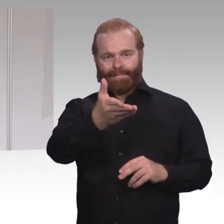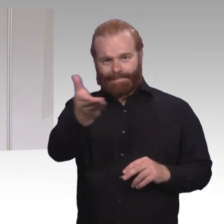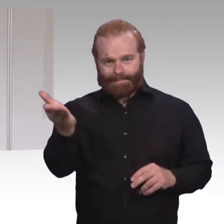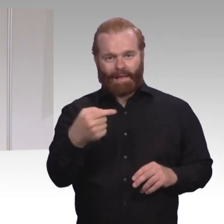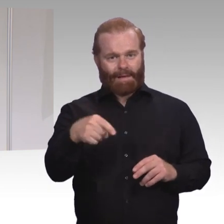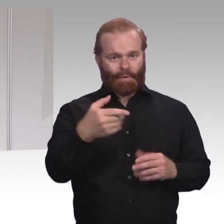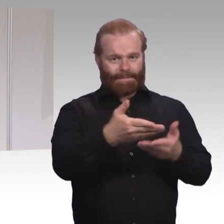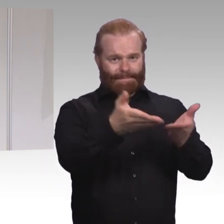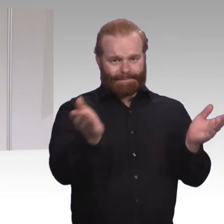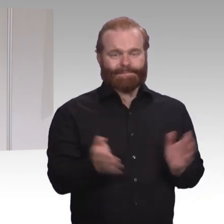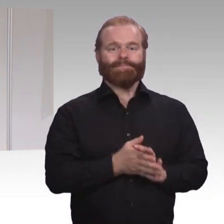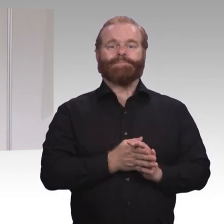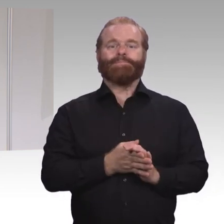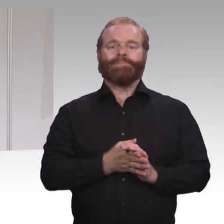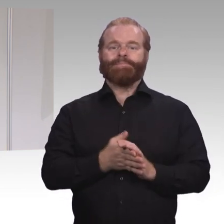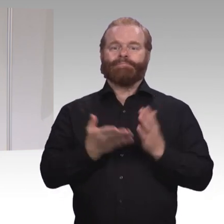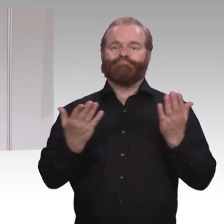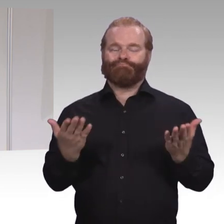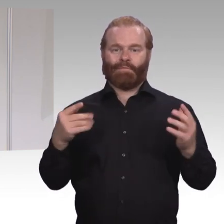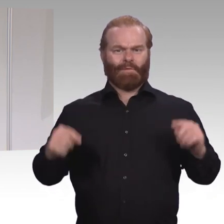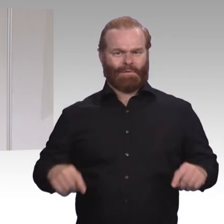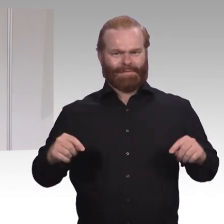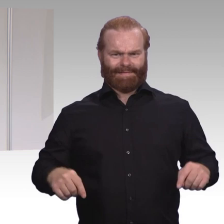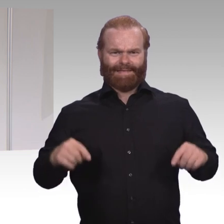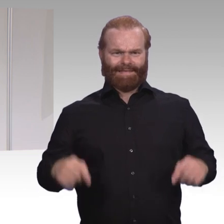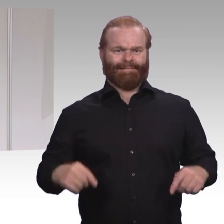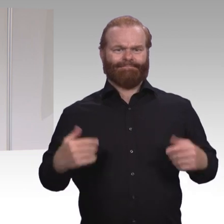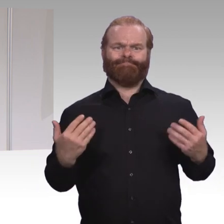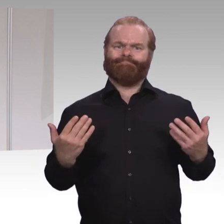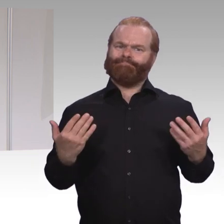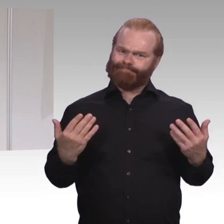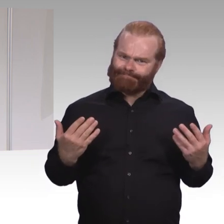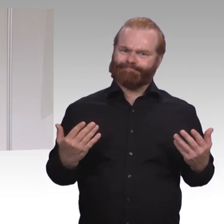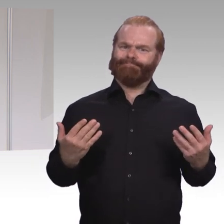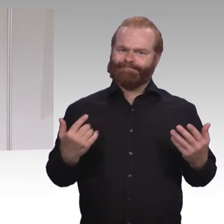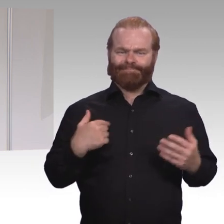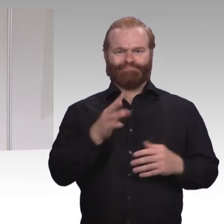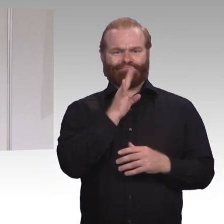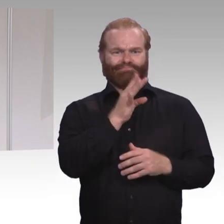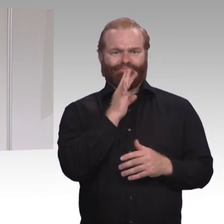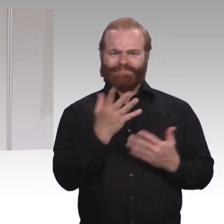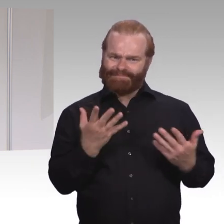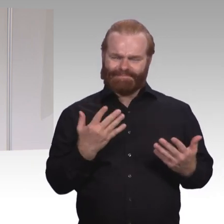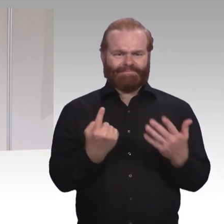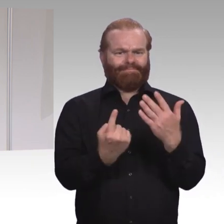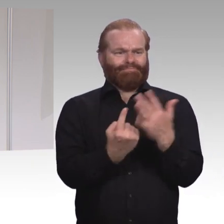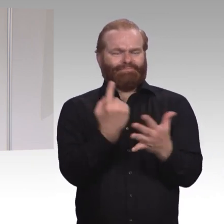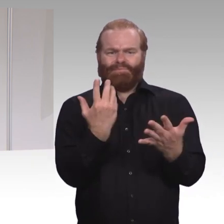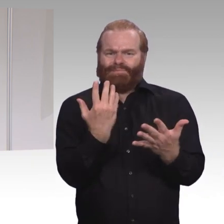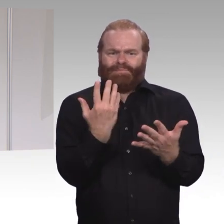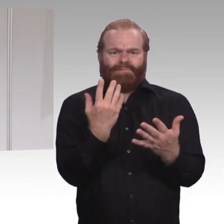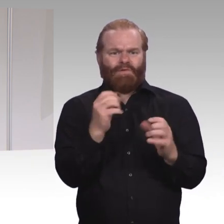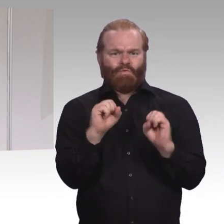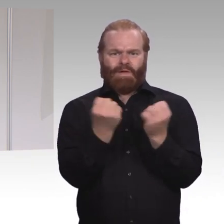unter erkennbar außergewöhnlichen Umständen zu Ihnen. Und außergewöhnlich und wertvoll ist